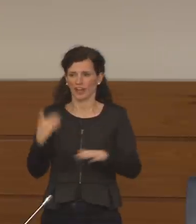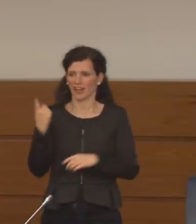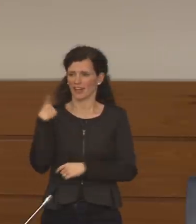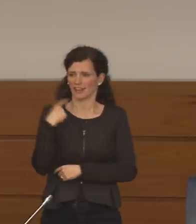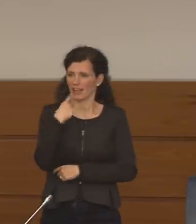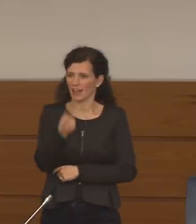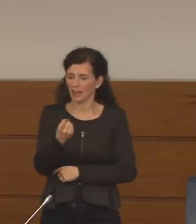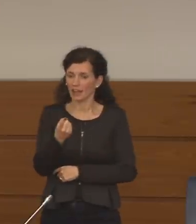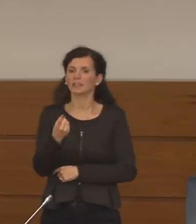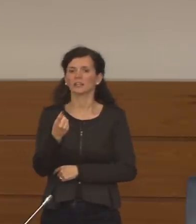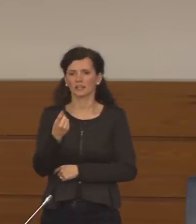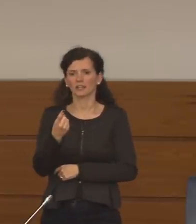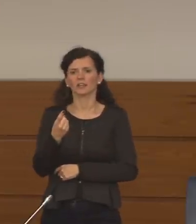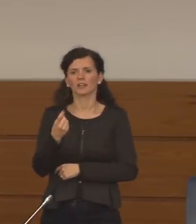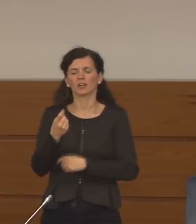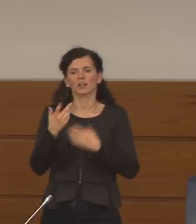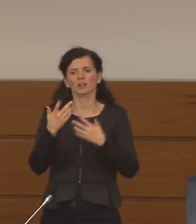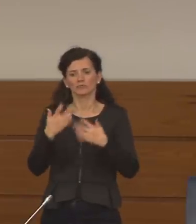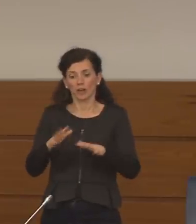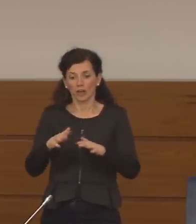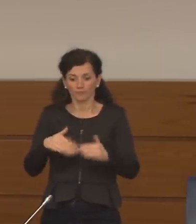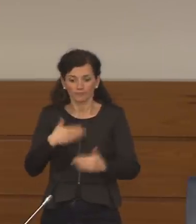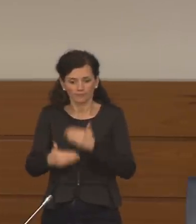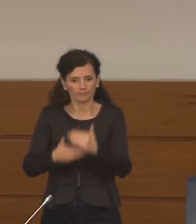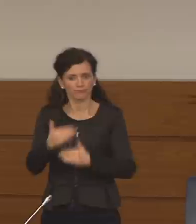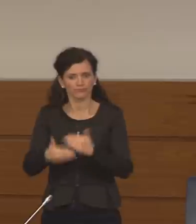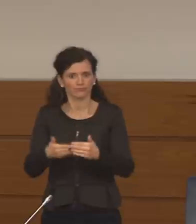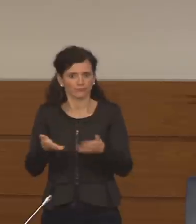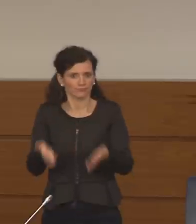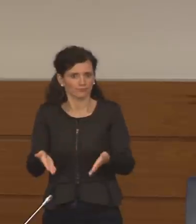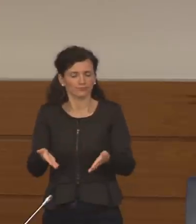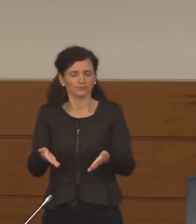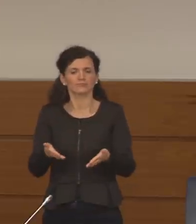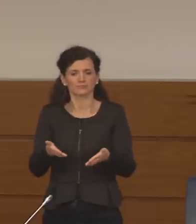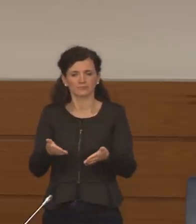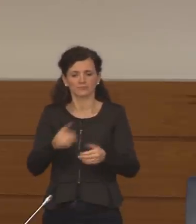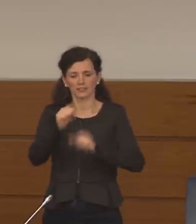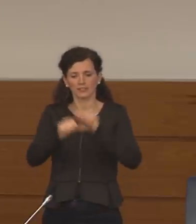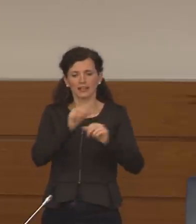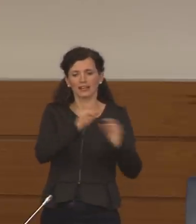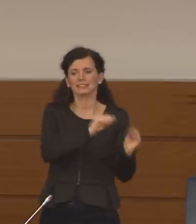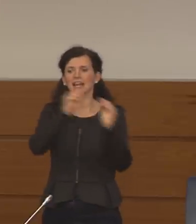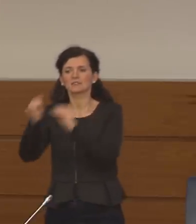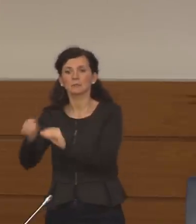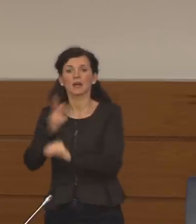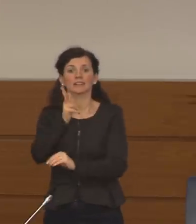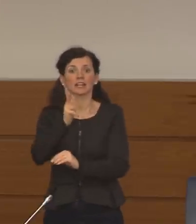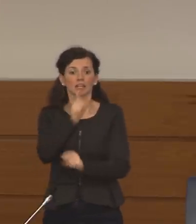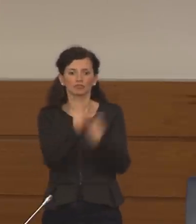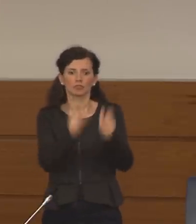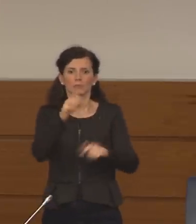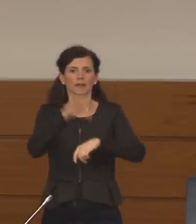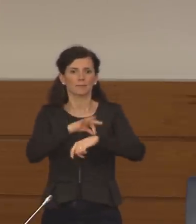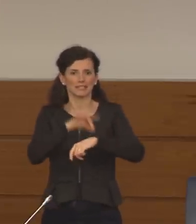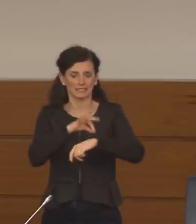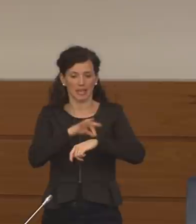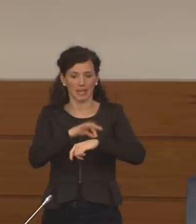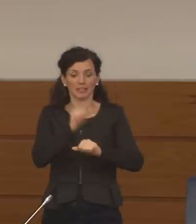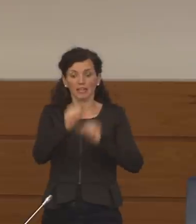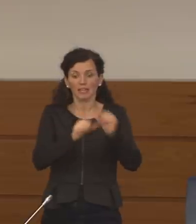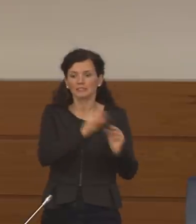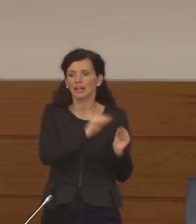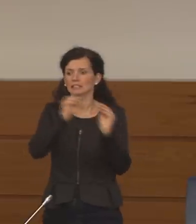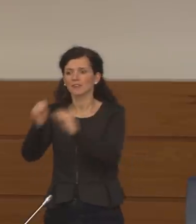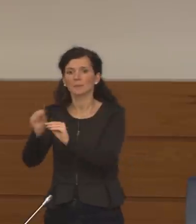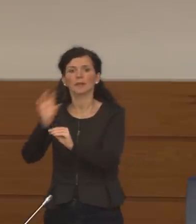trasferito ed è in corso di trasferimento 13 pazienti sono in corso di trasferimento nelle altre